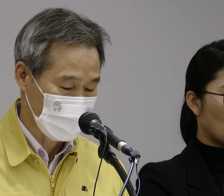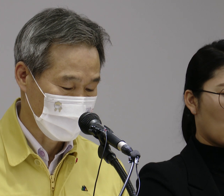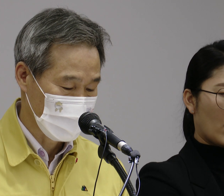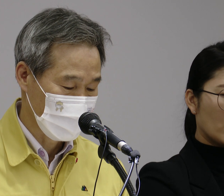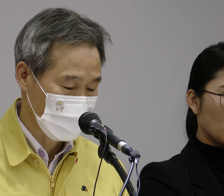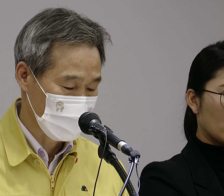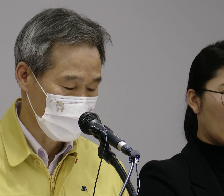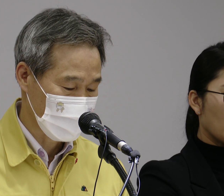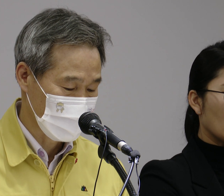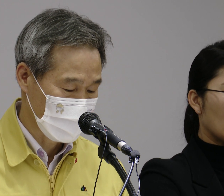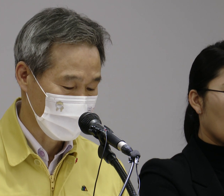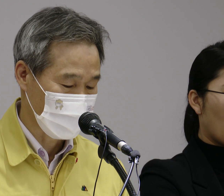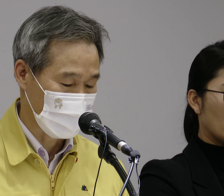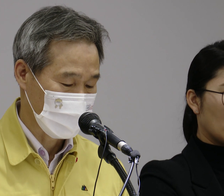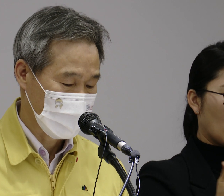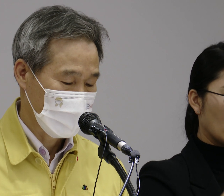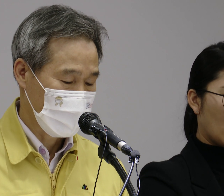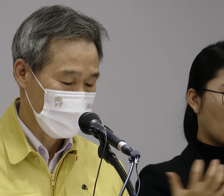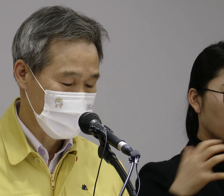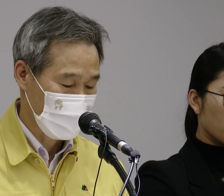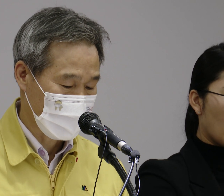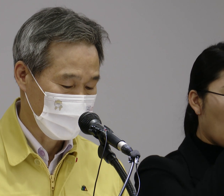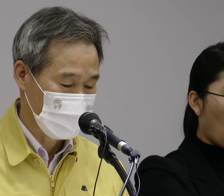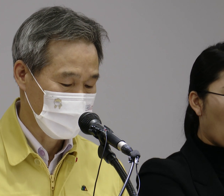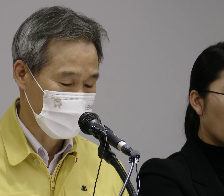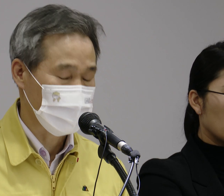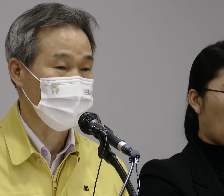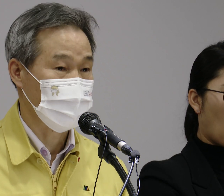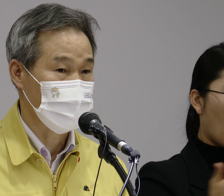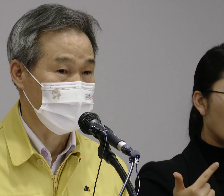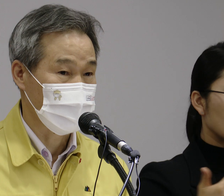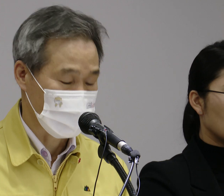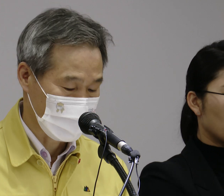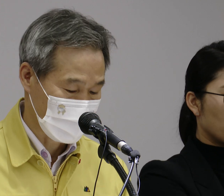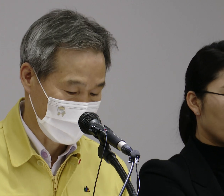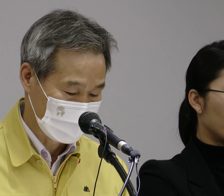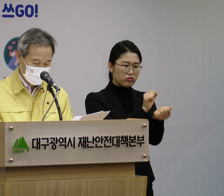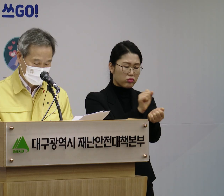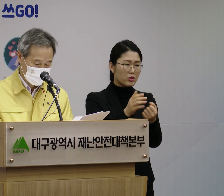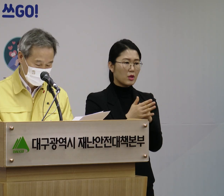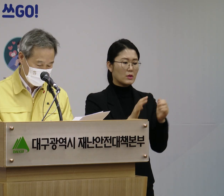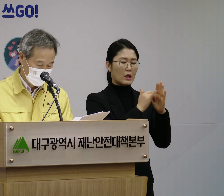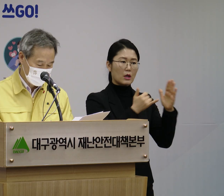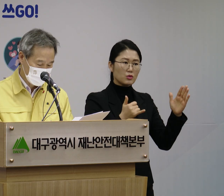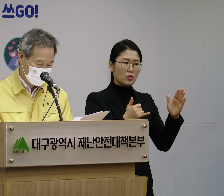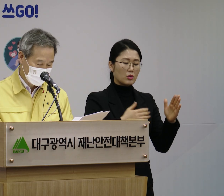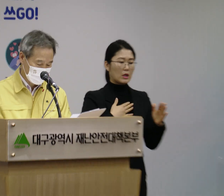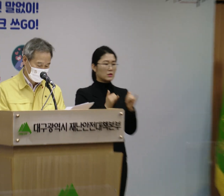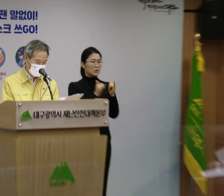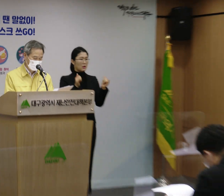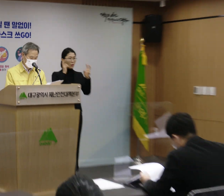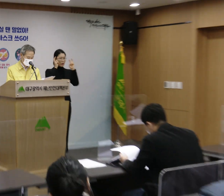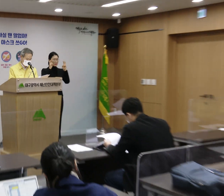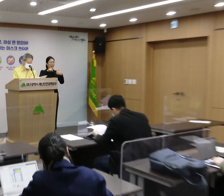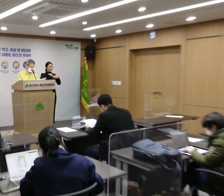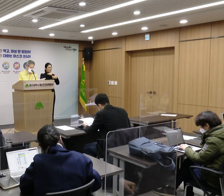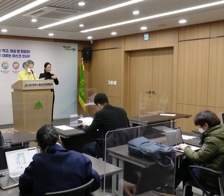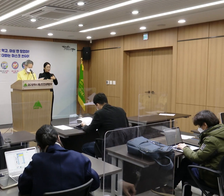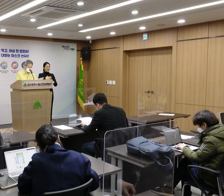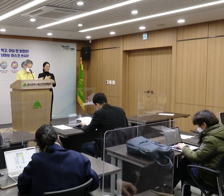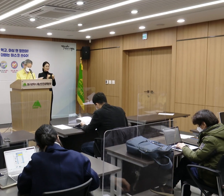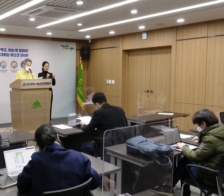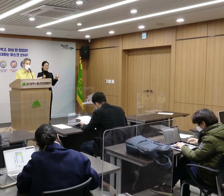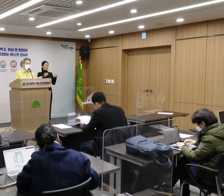이용한 다중이용시설 등을 통한 N차 감염이 지속된 사례도 있습니다. 지인, 직장 등